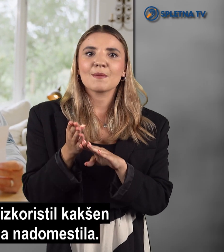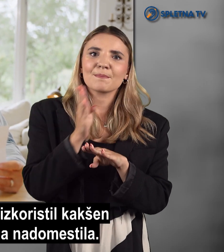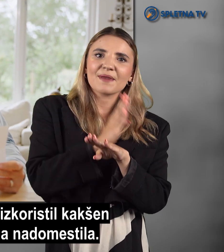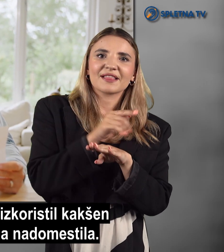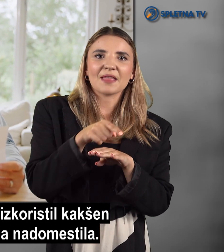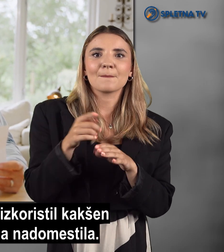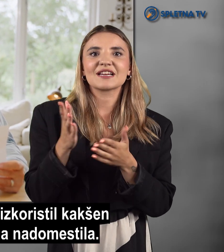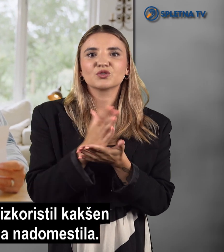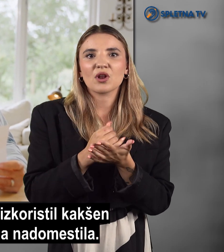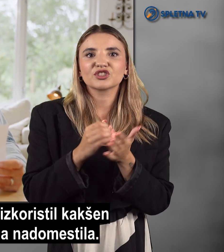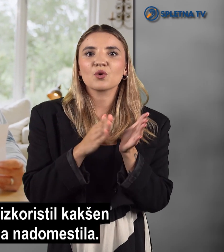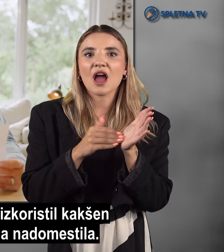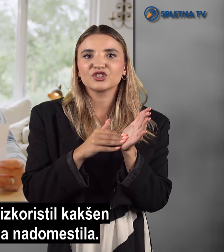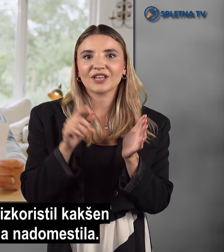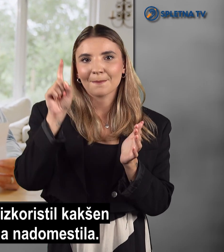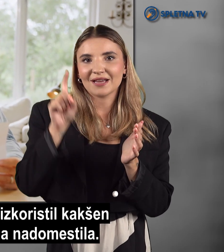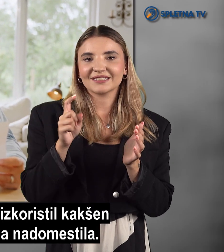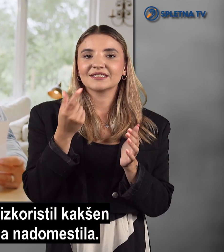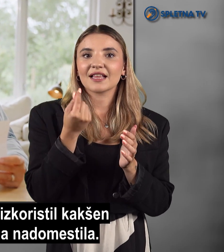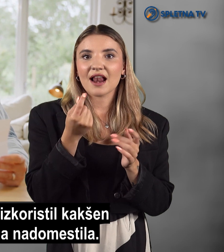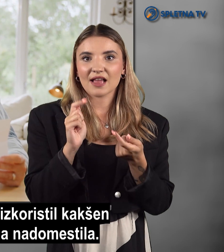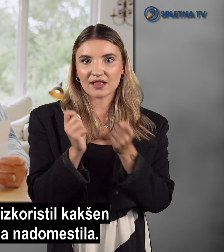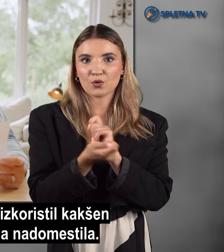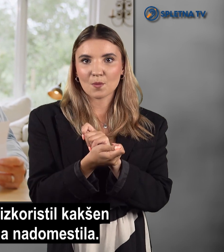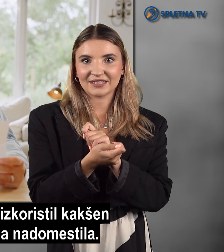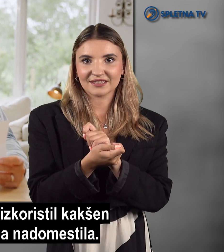predtem izkoristil kakšen mesec denarnega nadomestila.